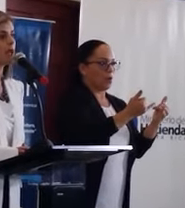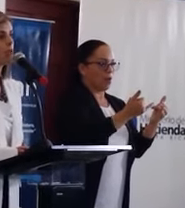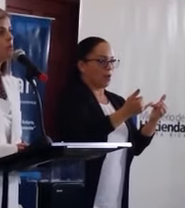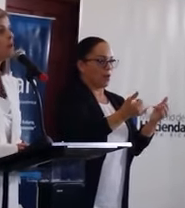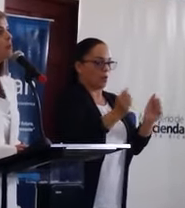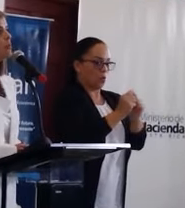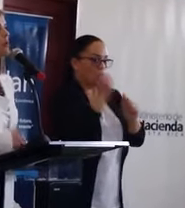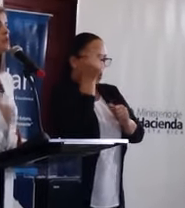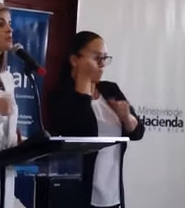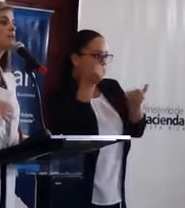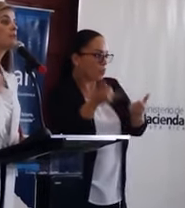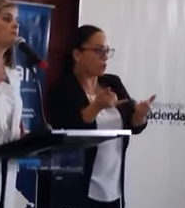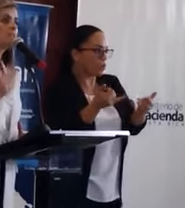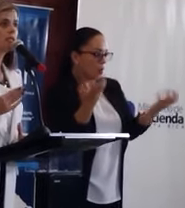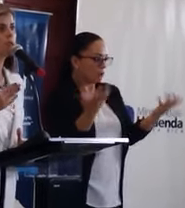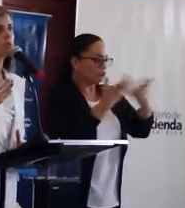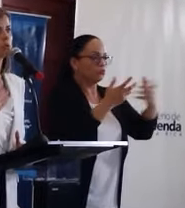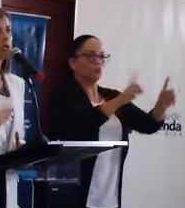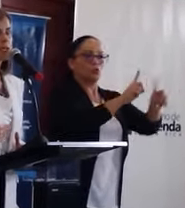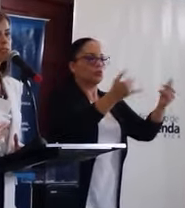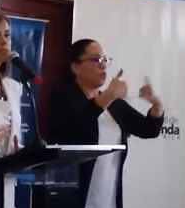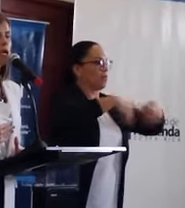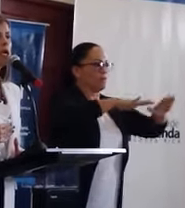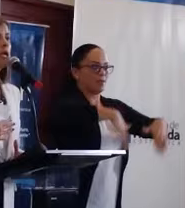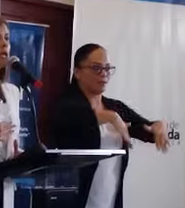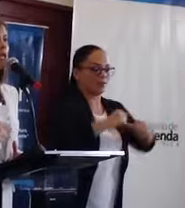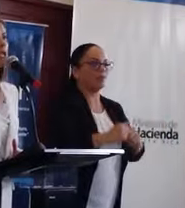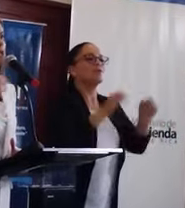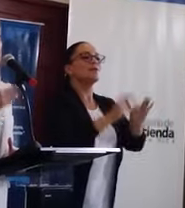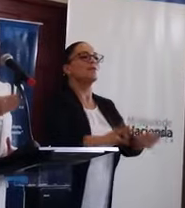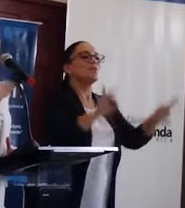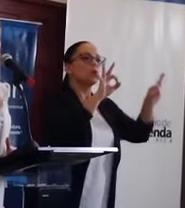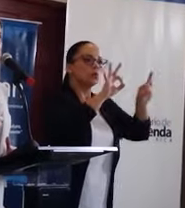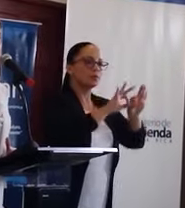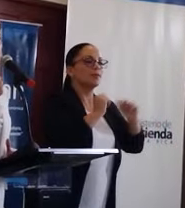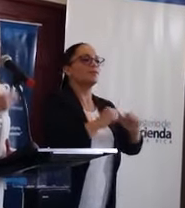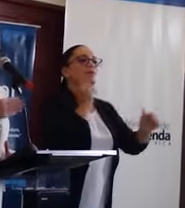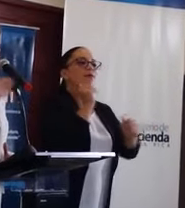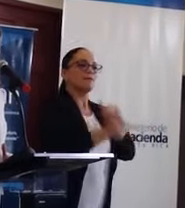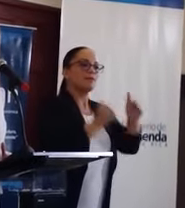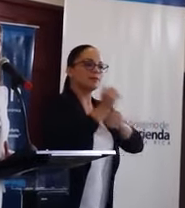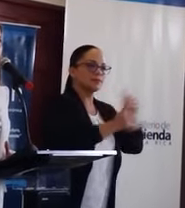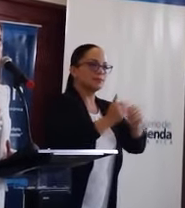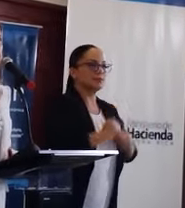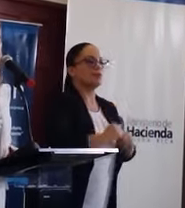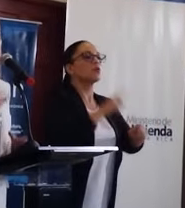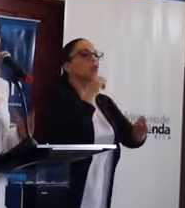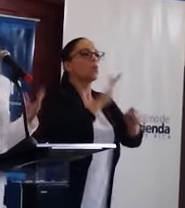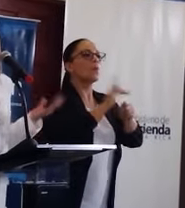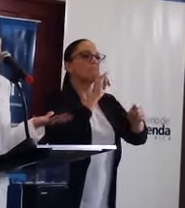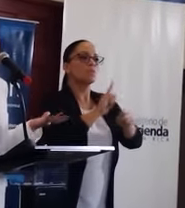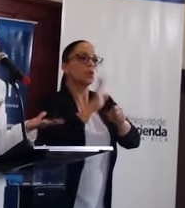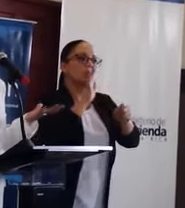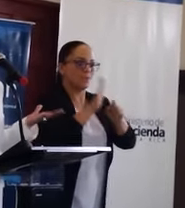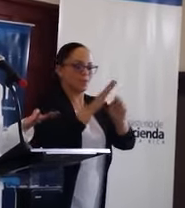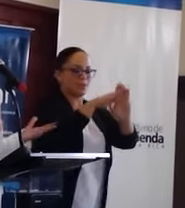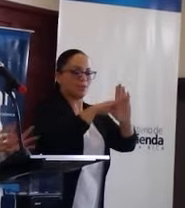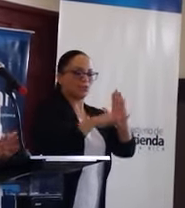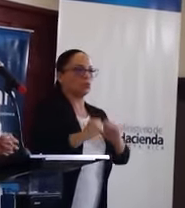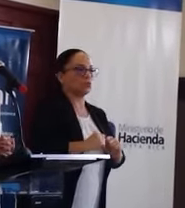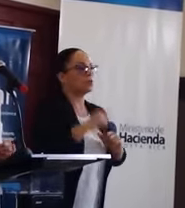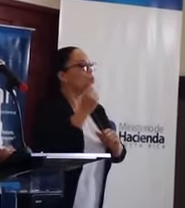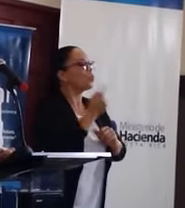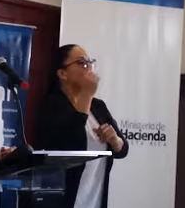ha realizado. Por eso es que reviste de importancia el avanzar en estos compromisos, porque es el